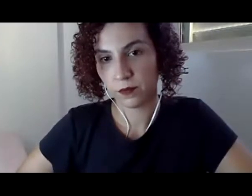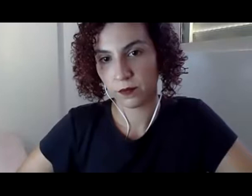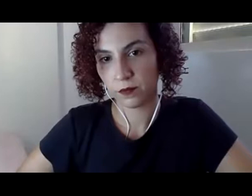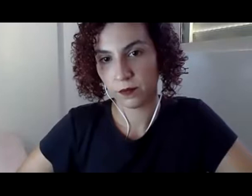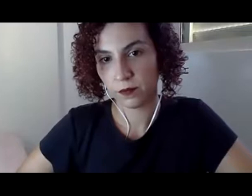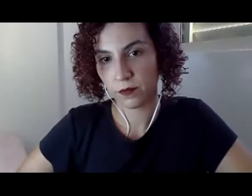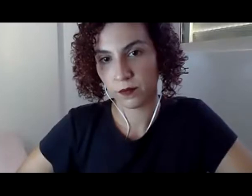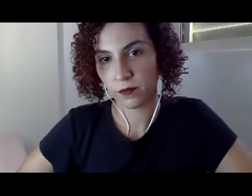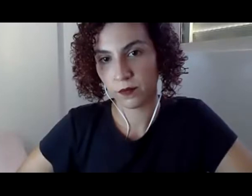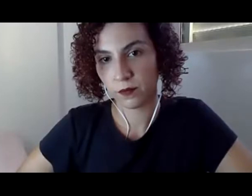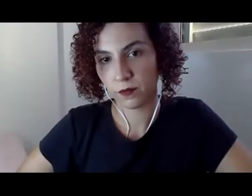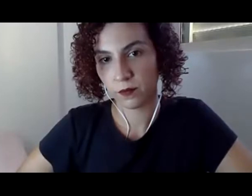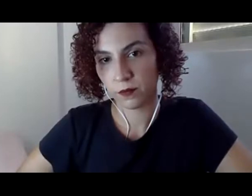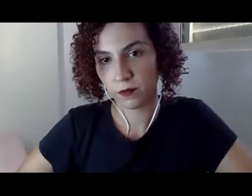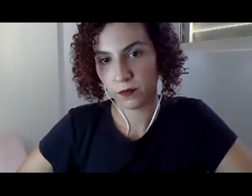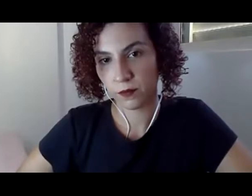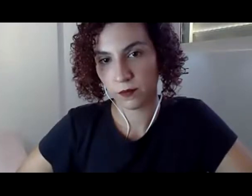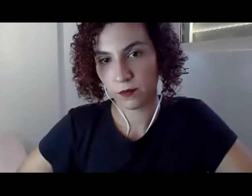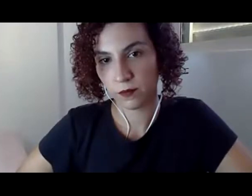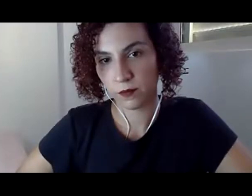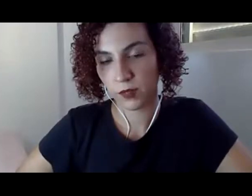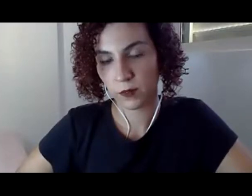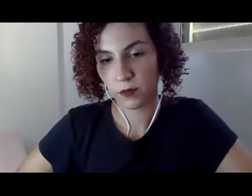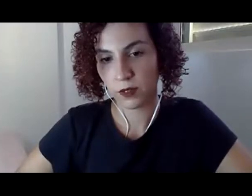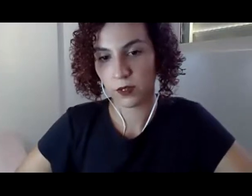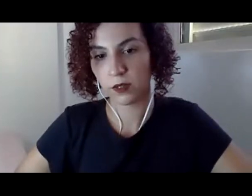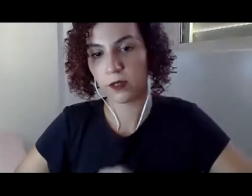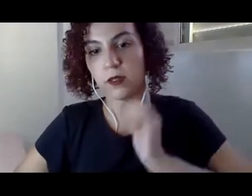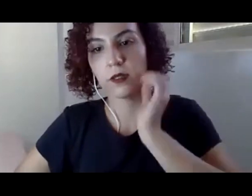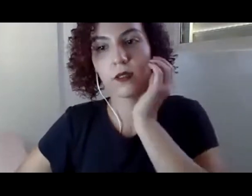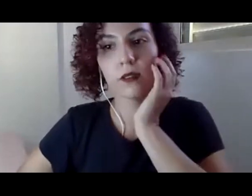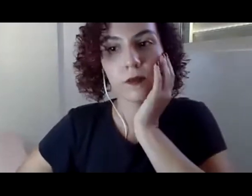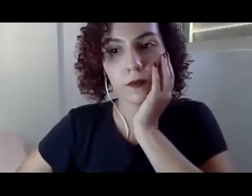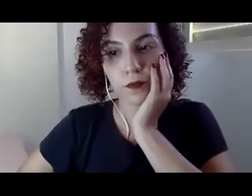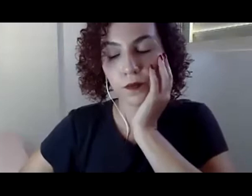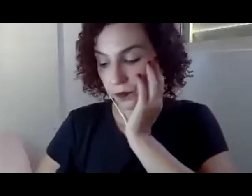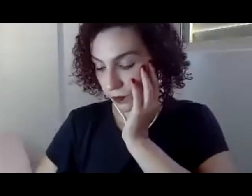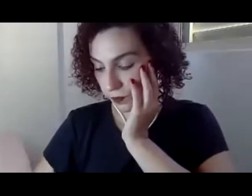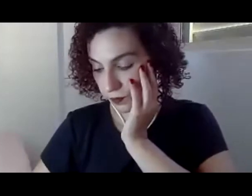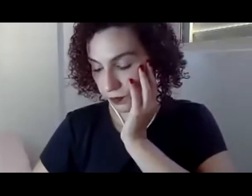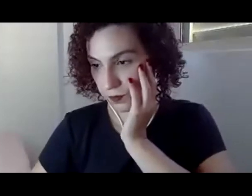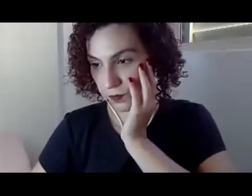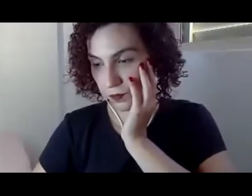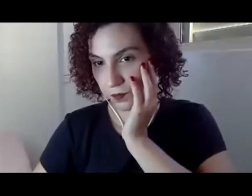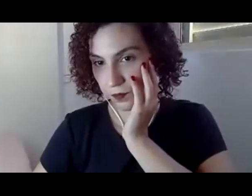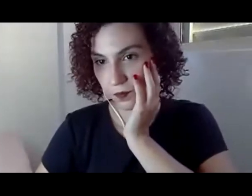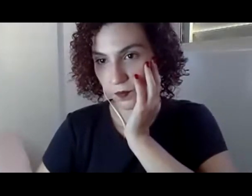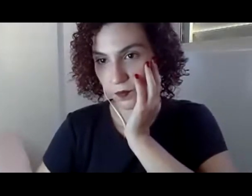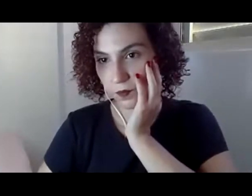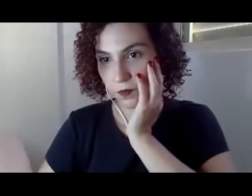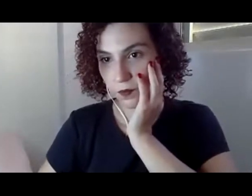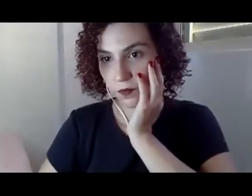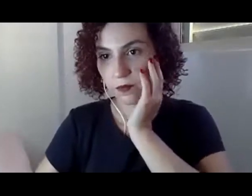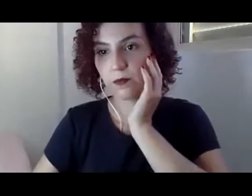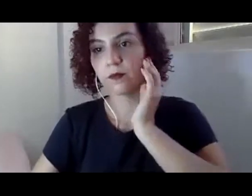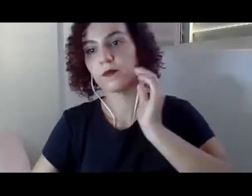permitir. E são tantos caminhos pra se seguir, e